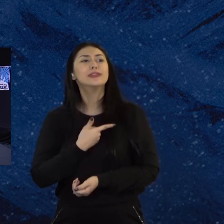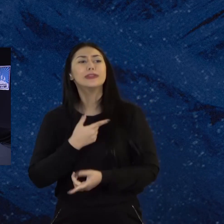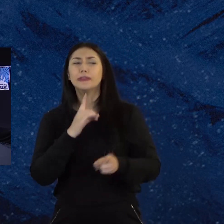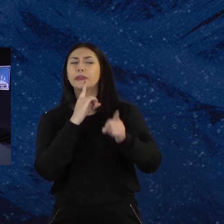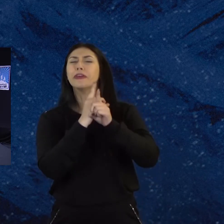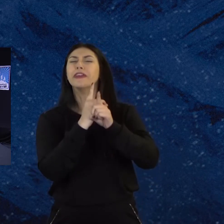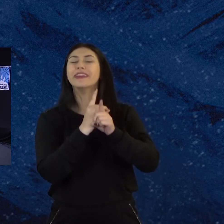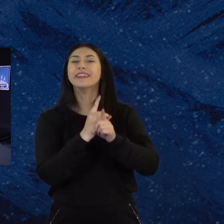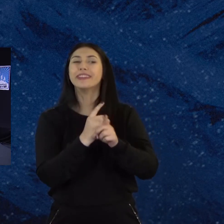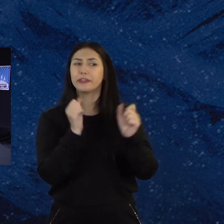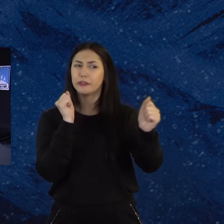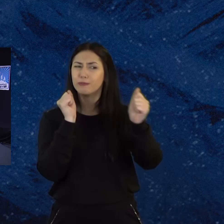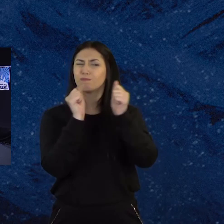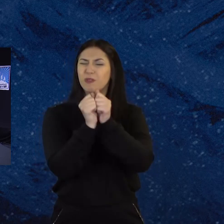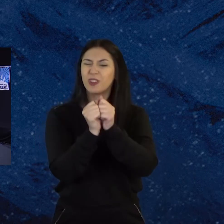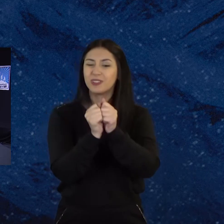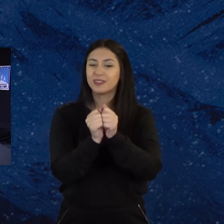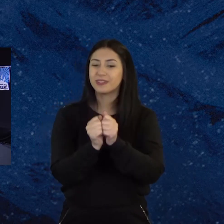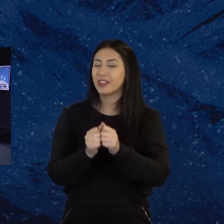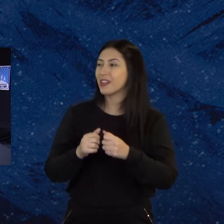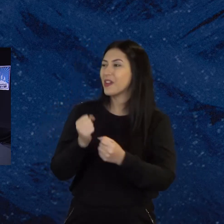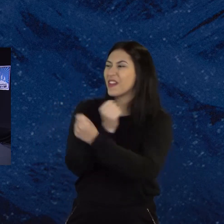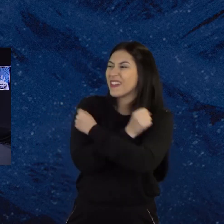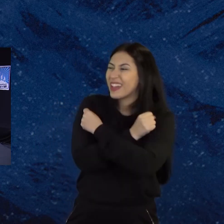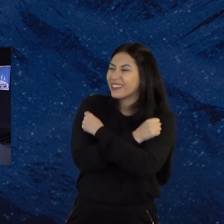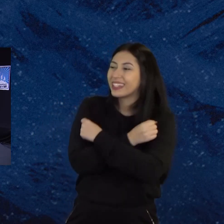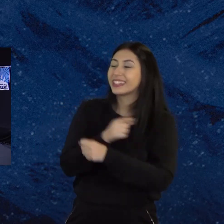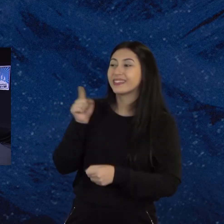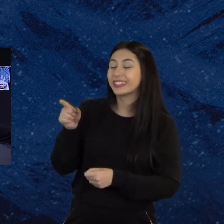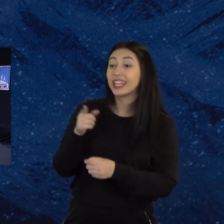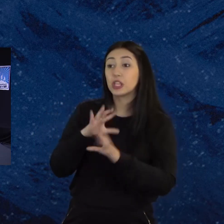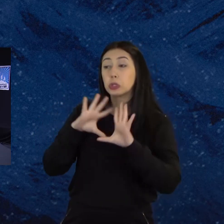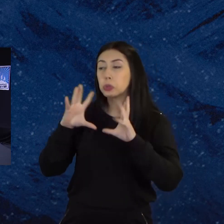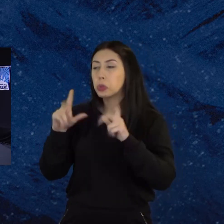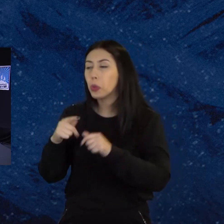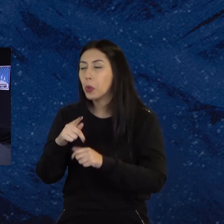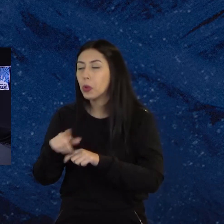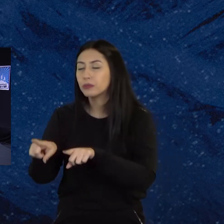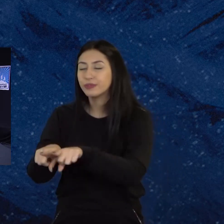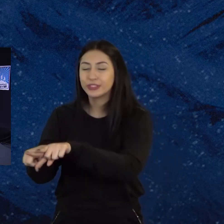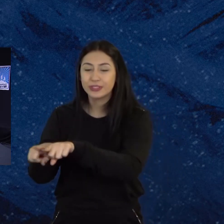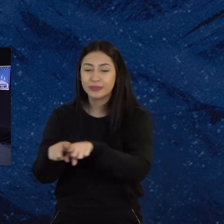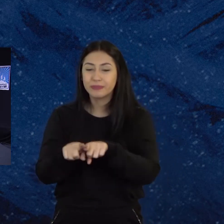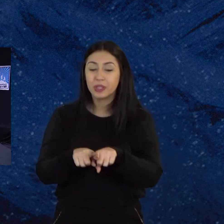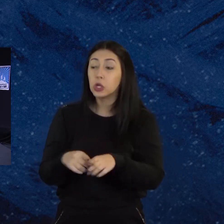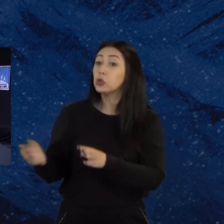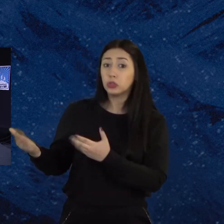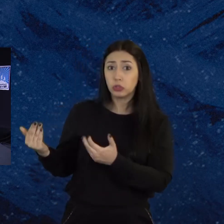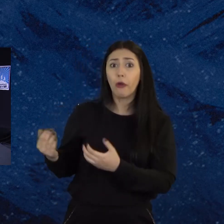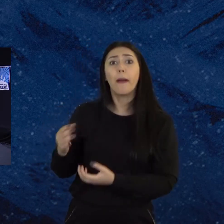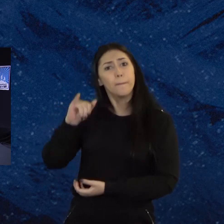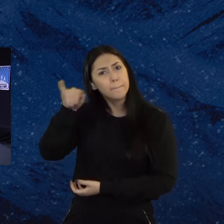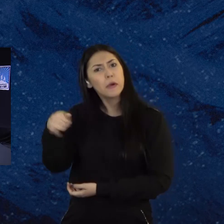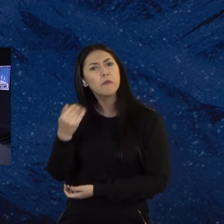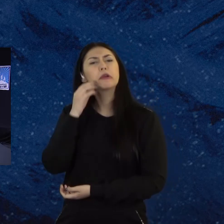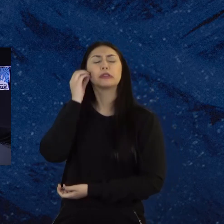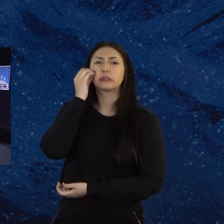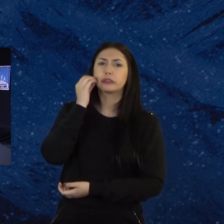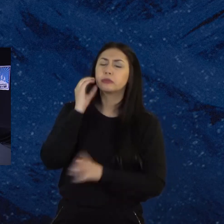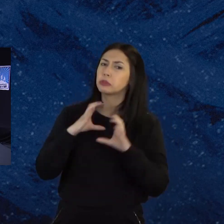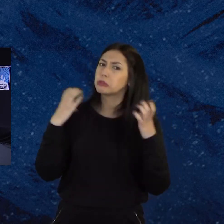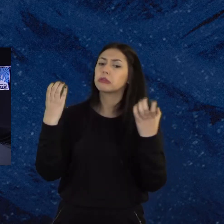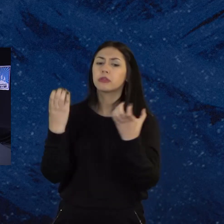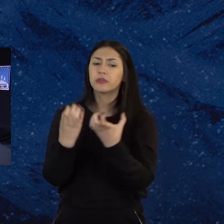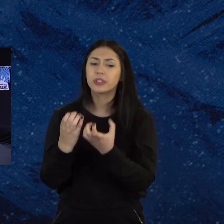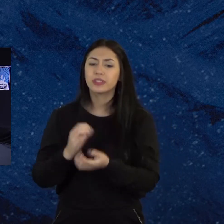hein? Estamos juntos. Fechar, irmão Lucas. Um abraço para você, todos os irmãos. Jovens, desfrutem dessa conferência maravilhosa.